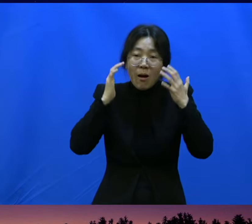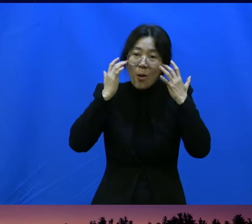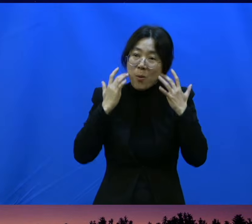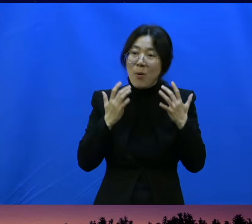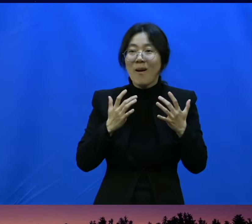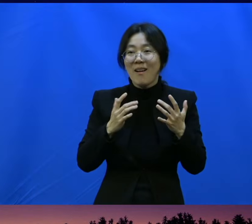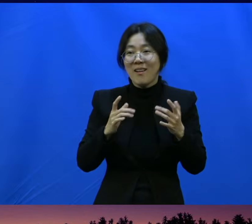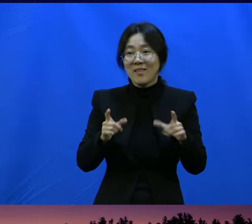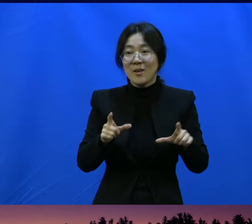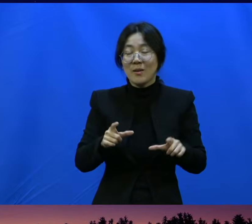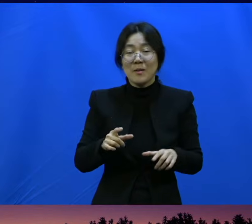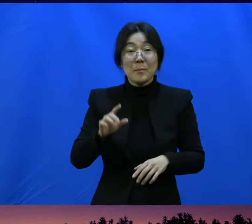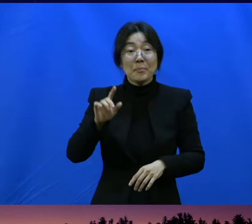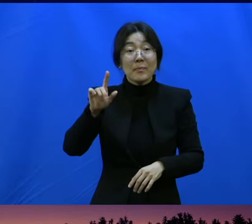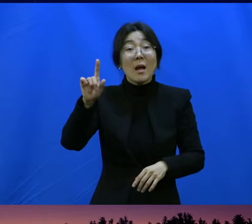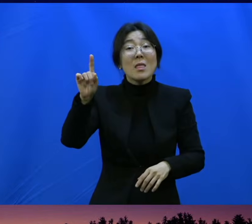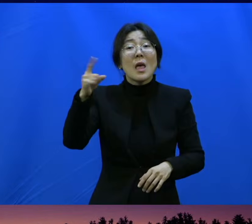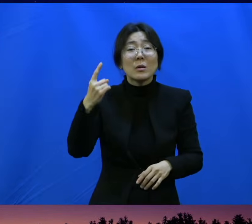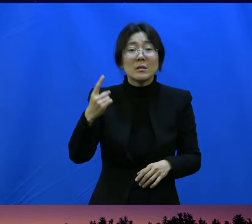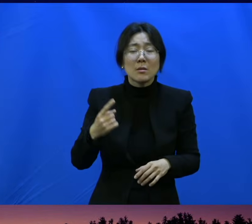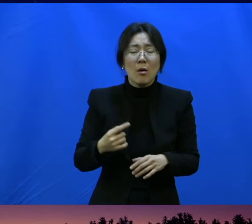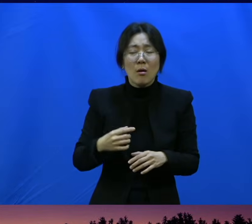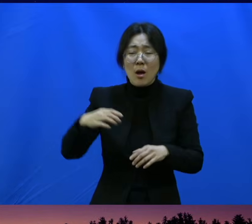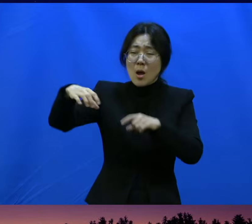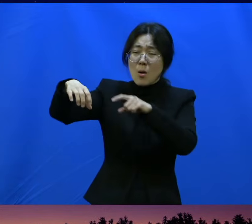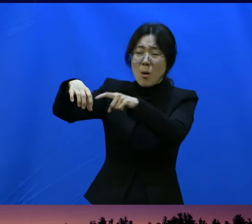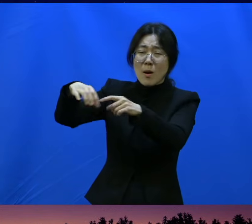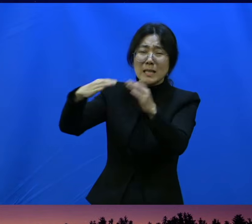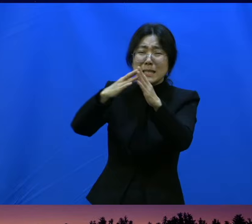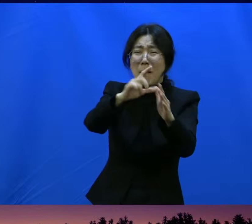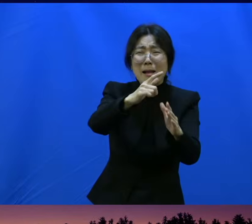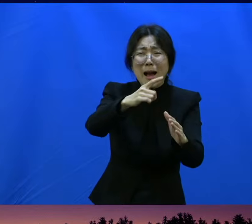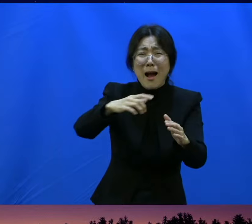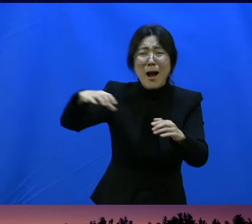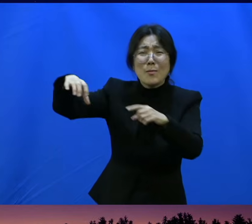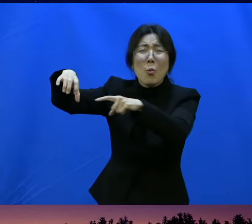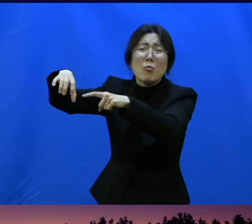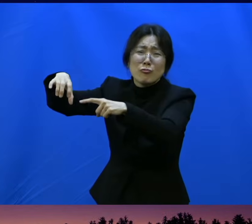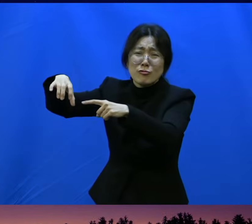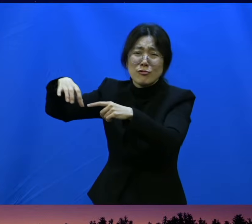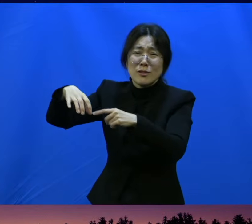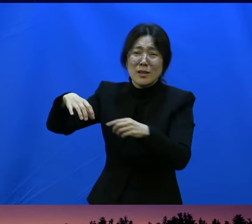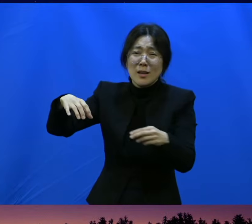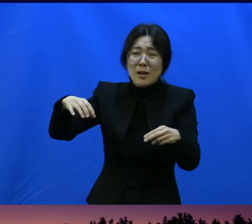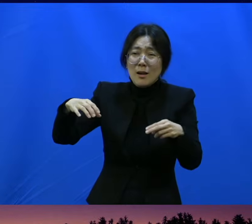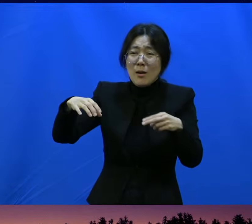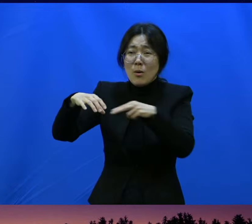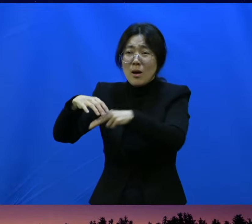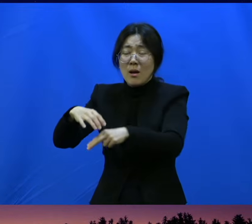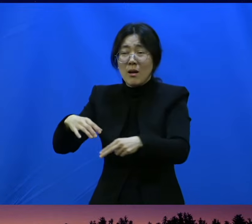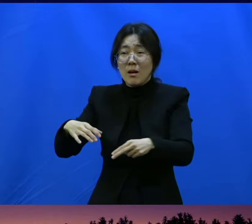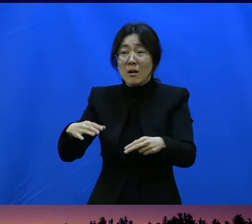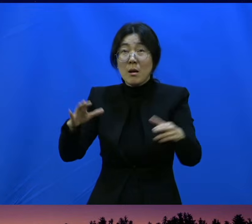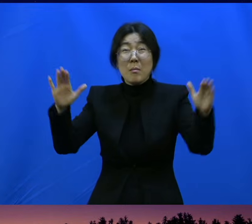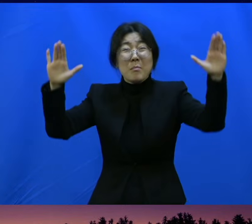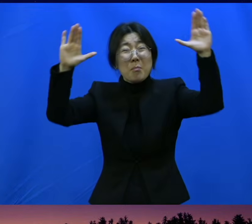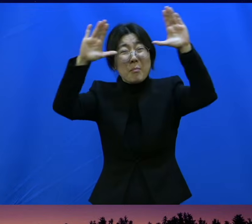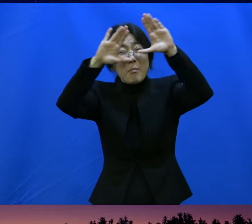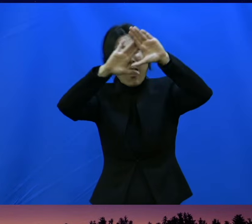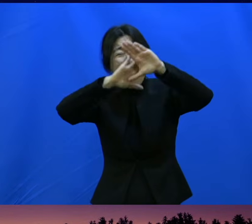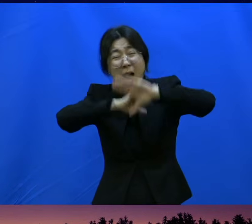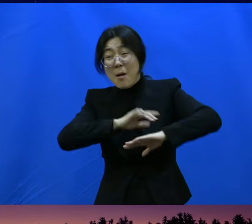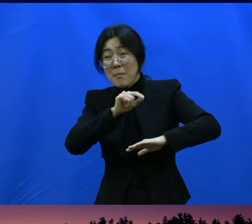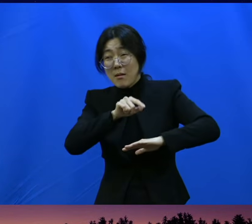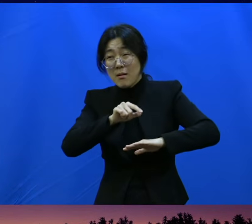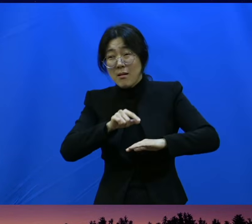다윗이 굉장히 혼란스러웠을 게 모든 게 불편해요. 몸과 마음이 괴로워. 이 동굴 속에 빛도 들어오지 않고 겨우 생존만을 하는데 뭐